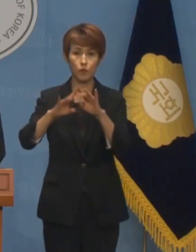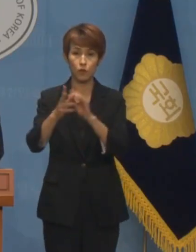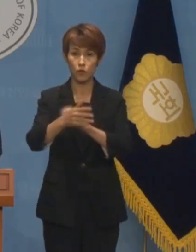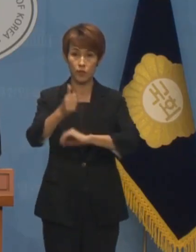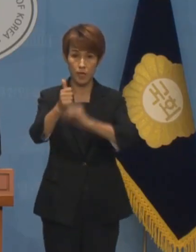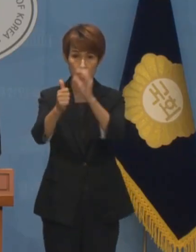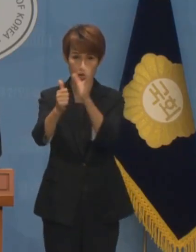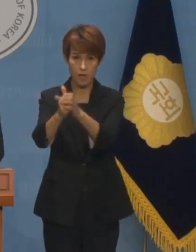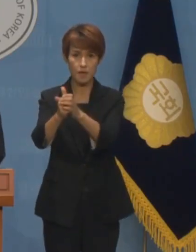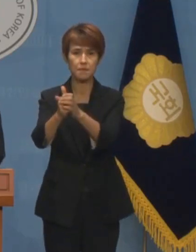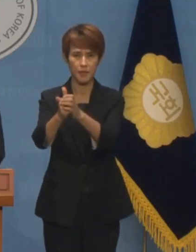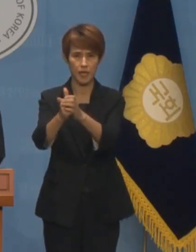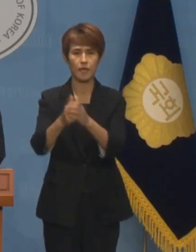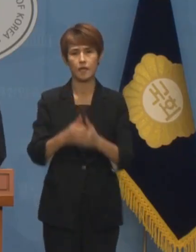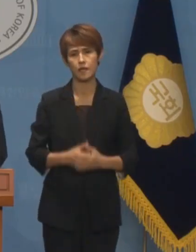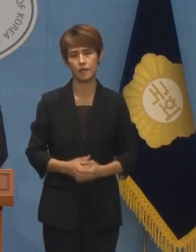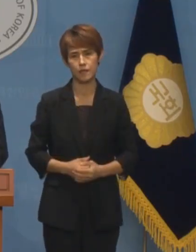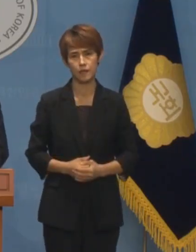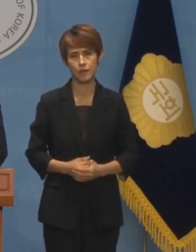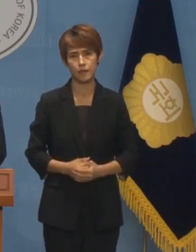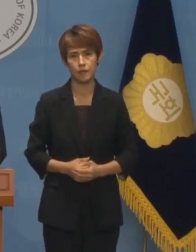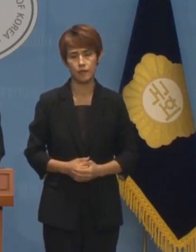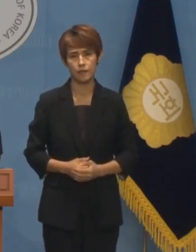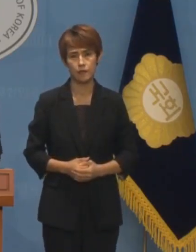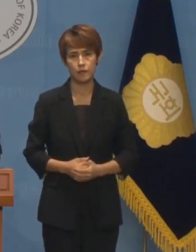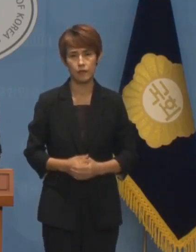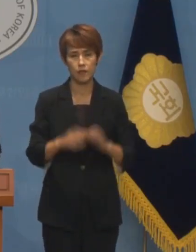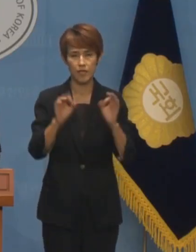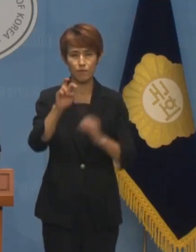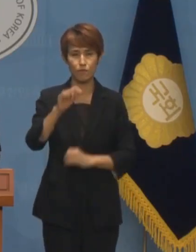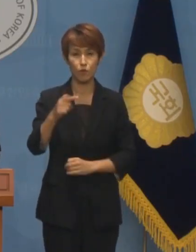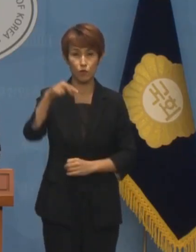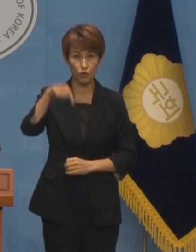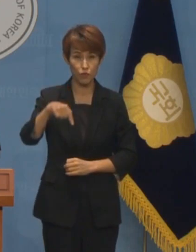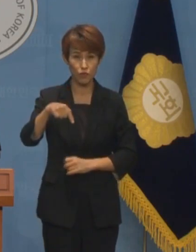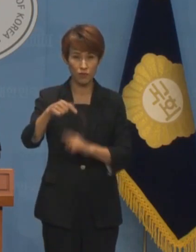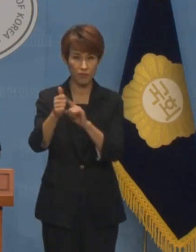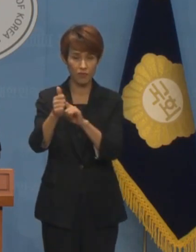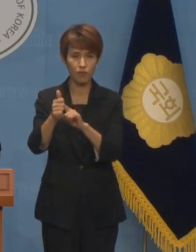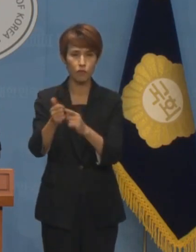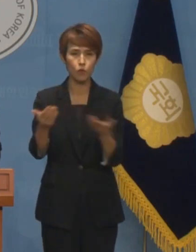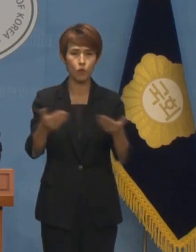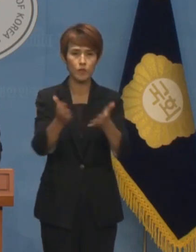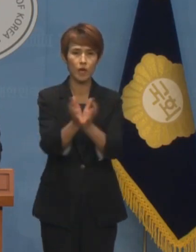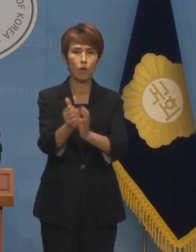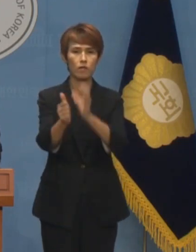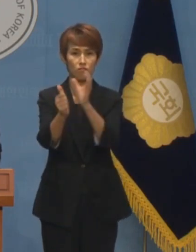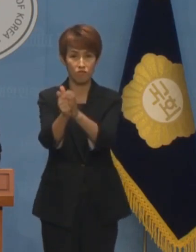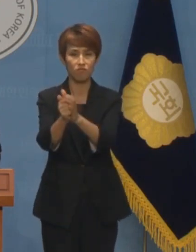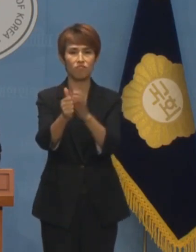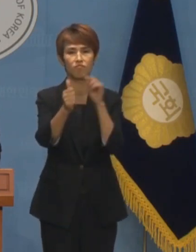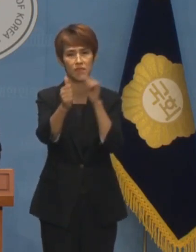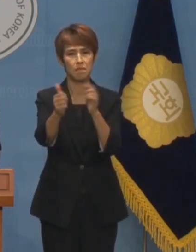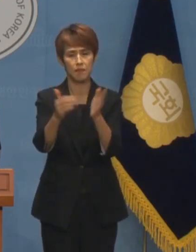방송통신위원장 임명안이 제가됐습니다. 그리고 김문수 노동부 장관 후보자가